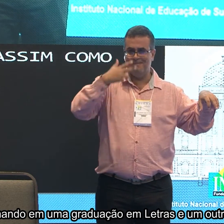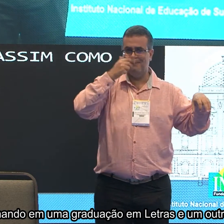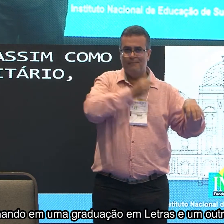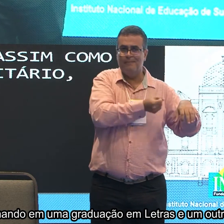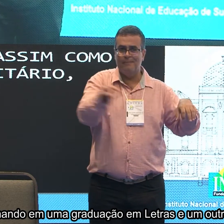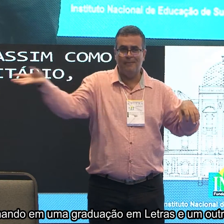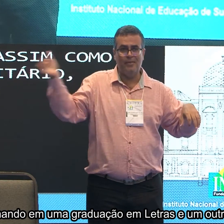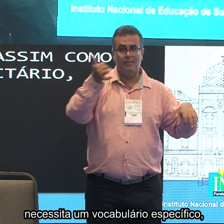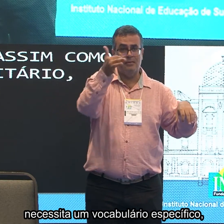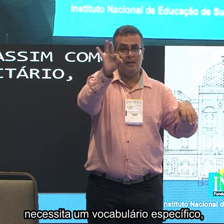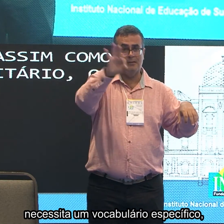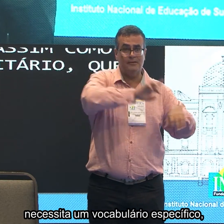um outro curso,